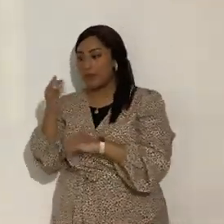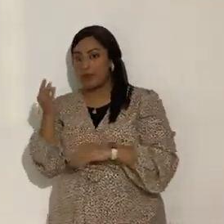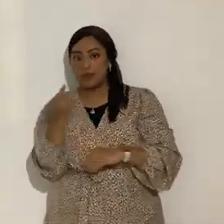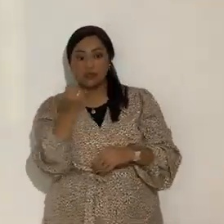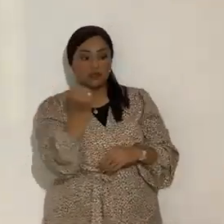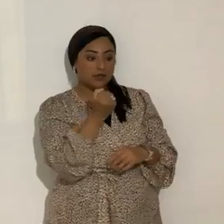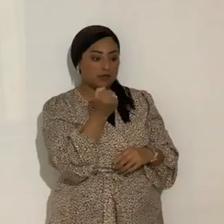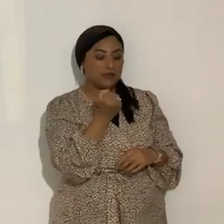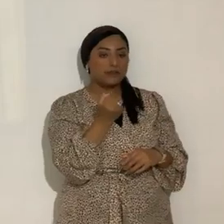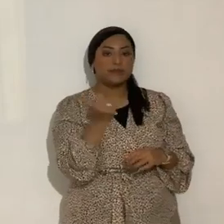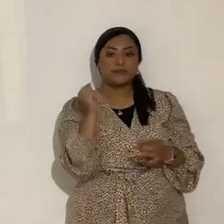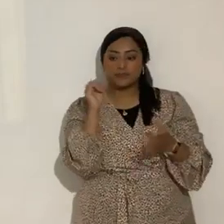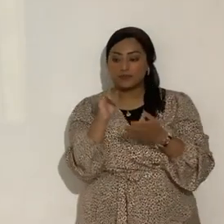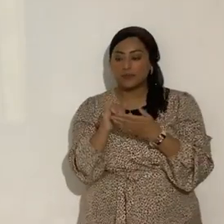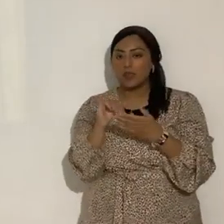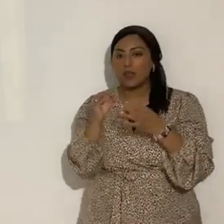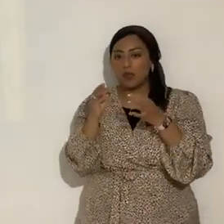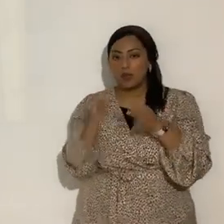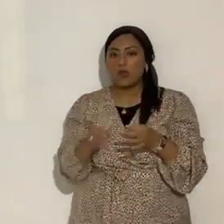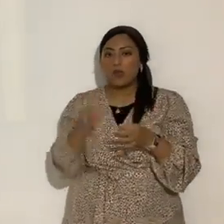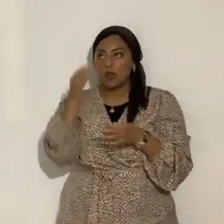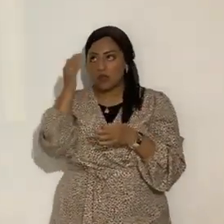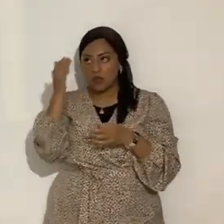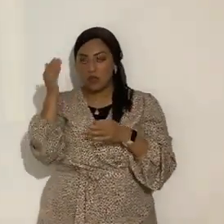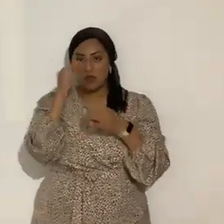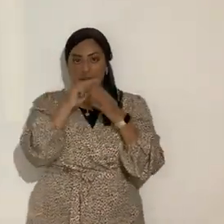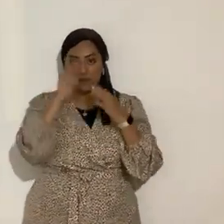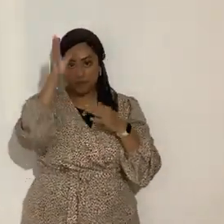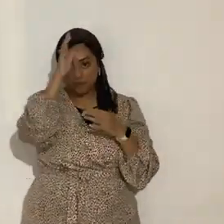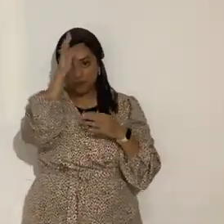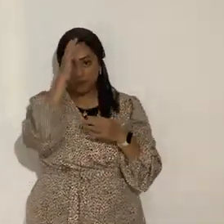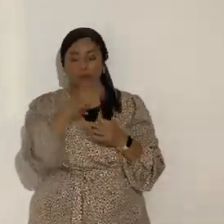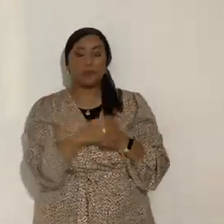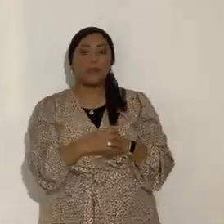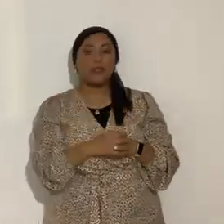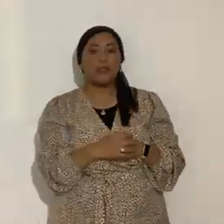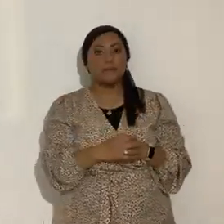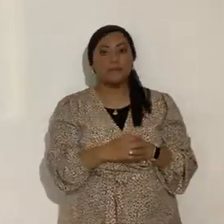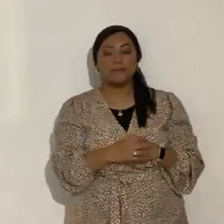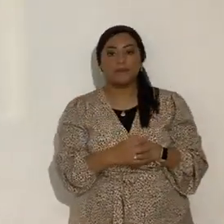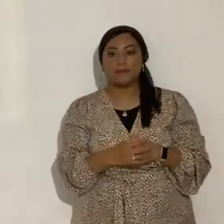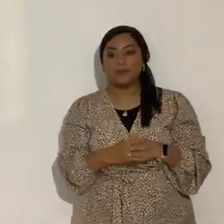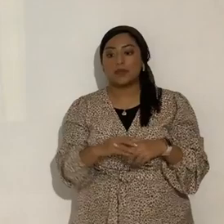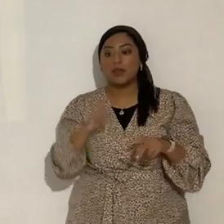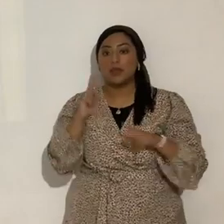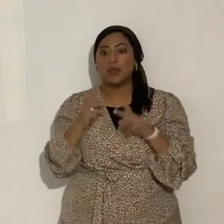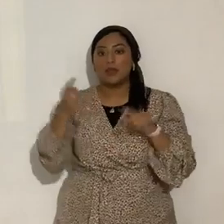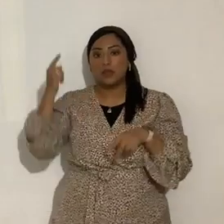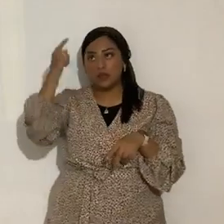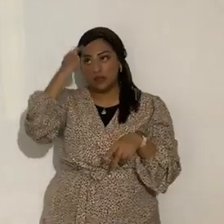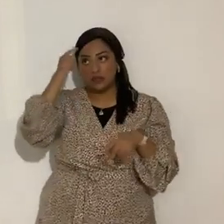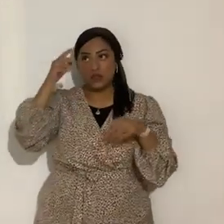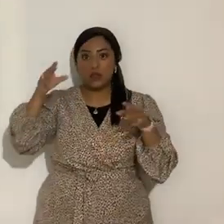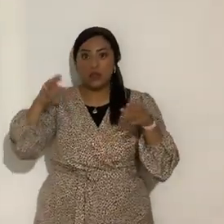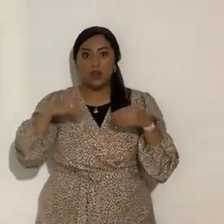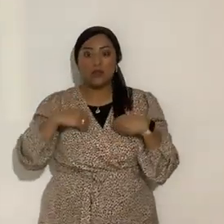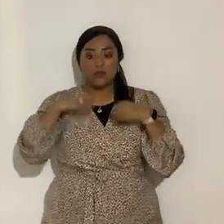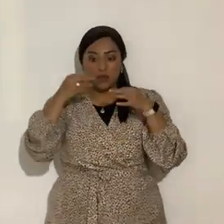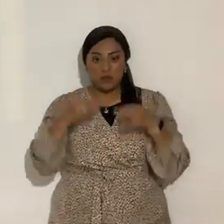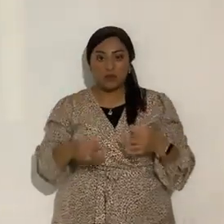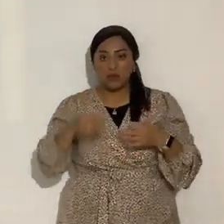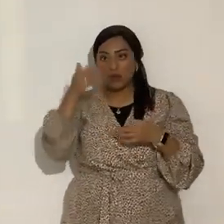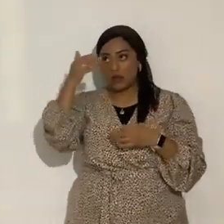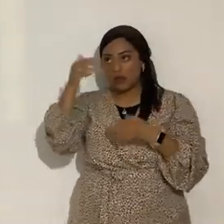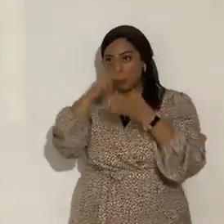al sábado, esa es la voluntad del Todopoderoso. Bueno, piensan las personas que aceptar la voluntad del Todopoderoso